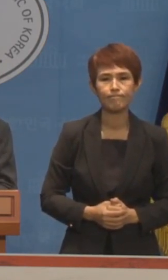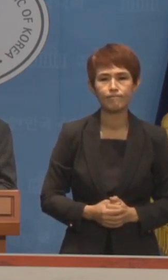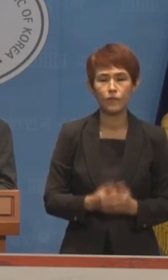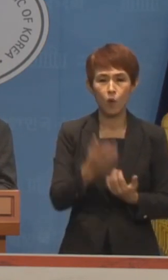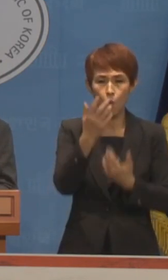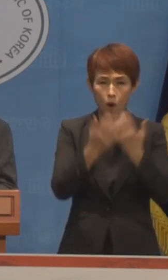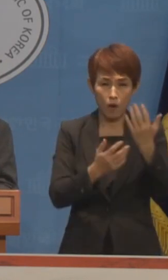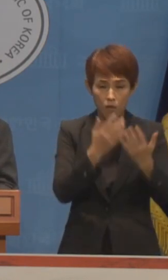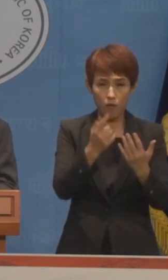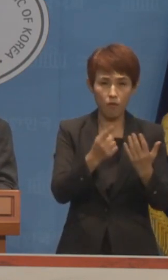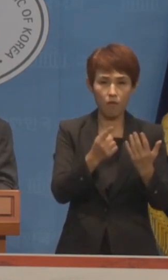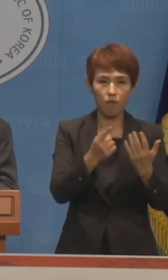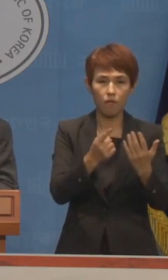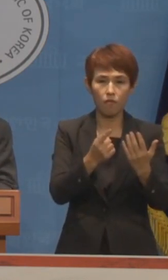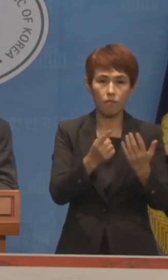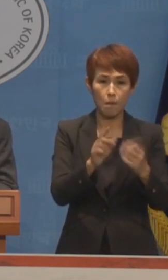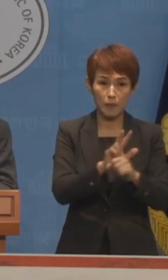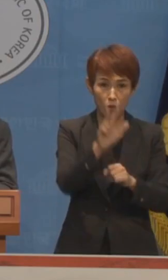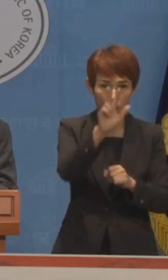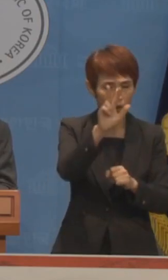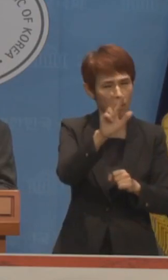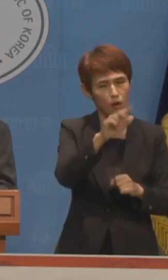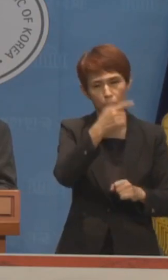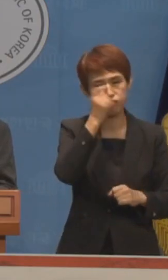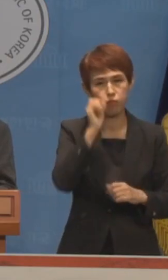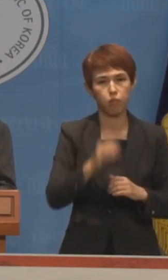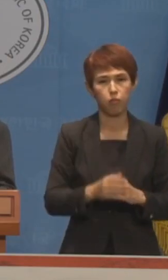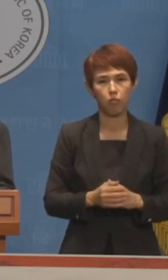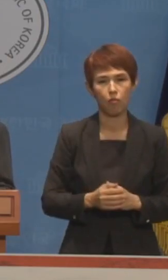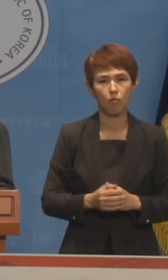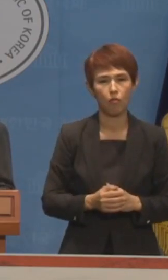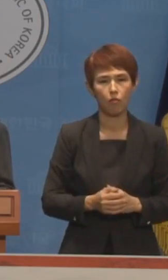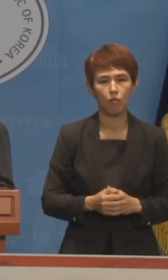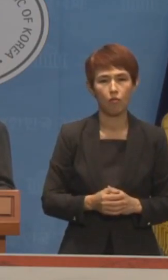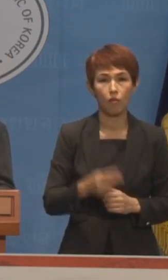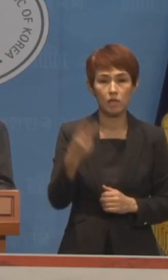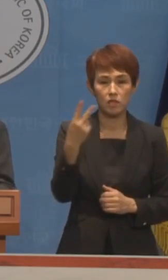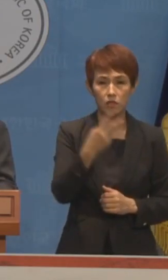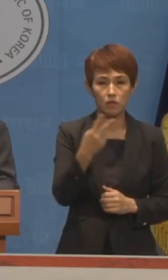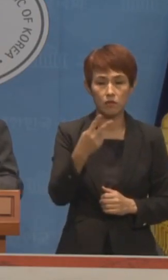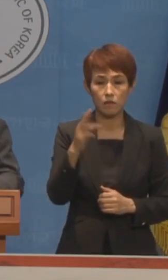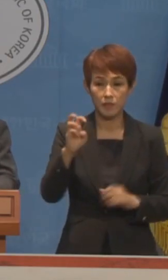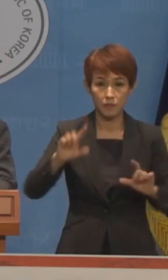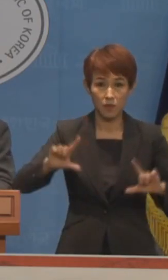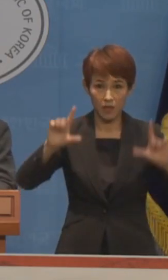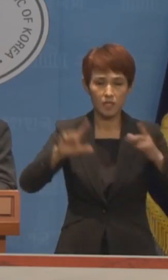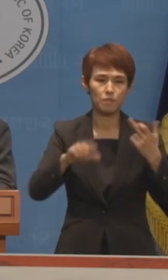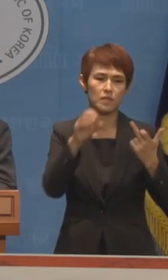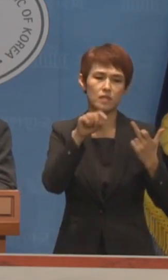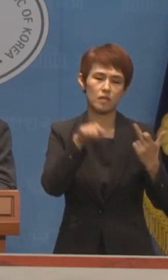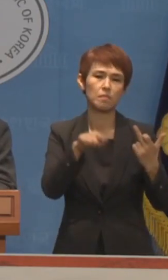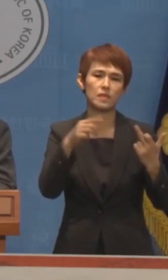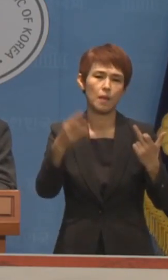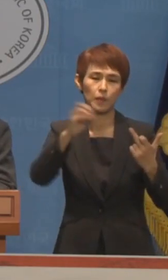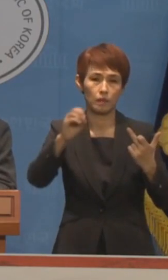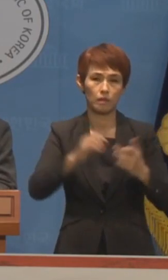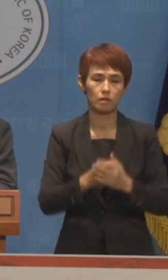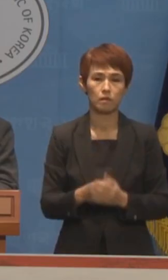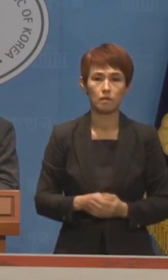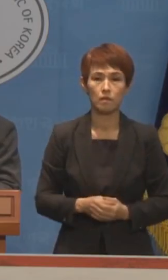나올 정도입니다. 2030년 기준 석탄 비중이 17.4%로 계획되어 있고 LNG